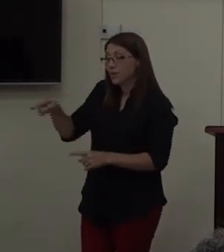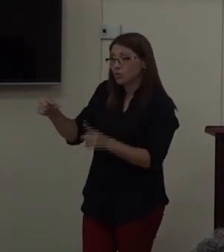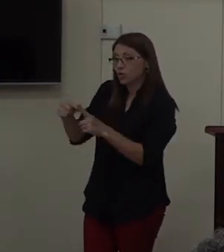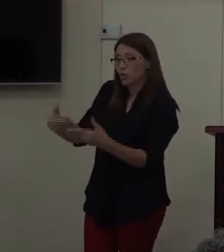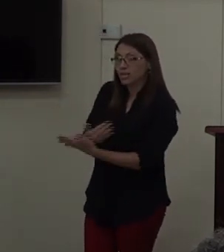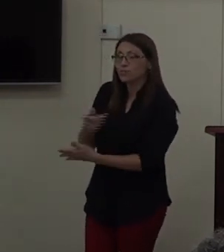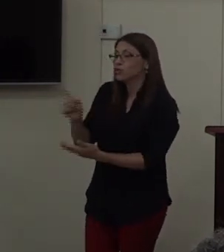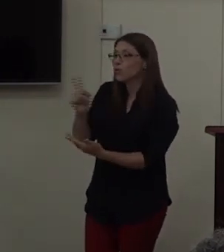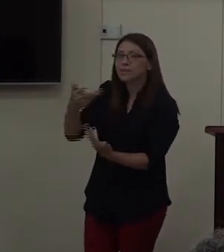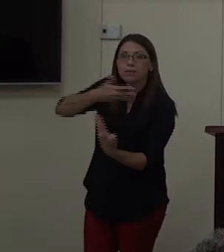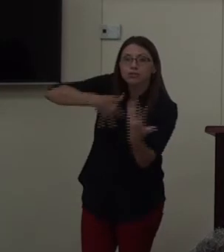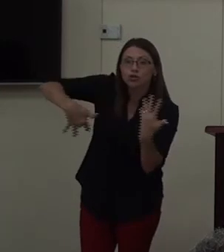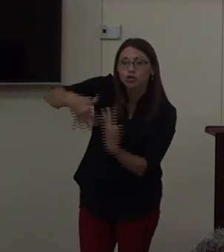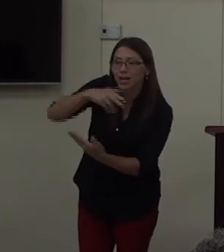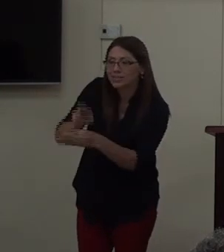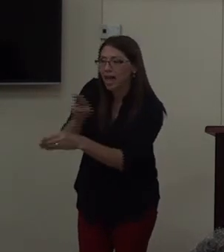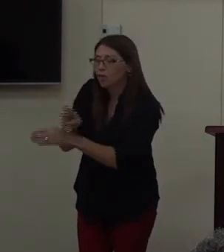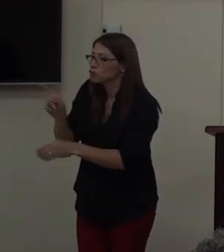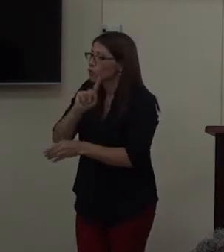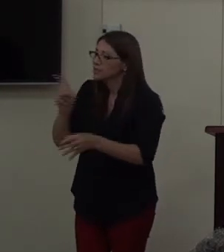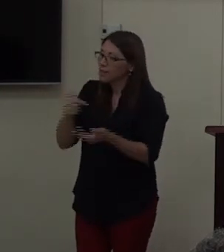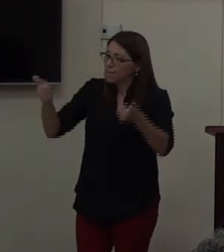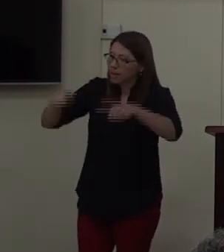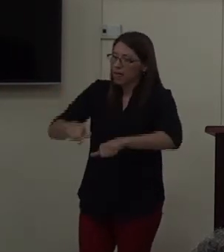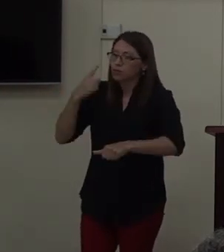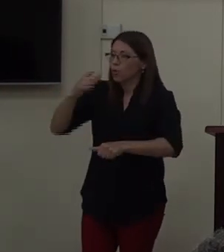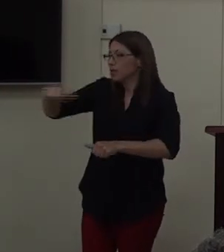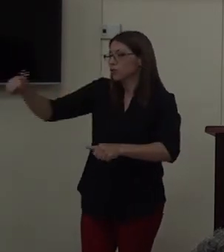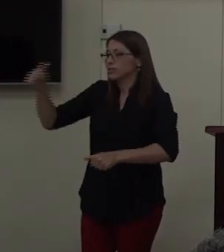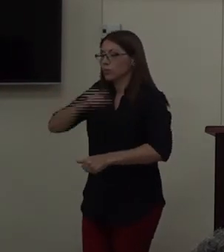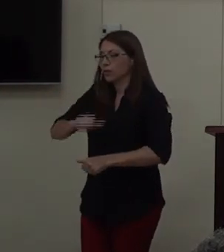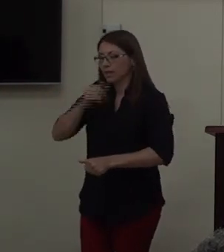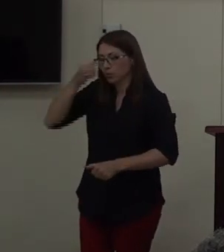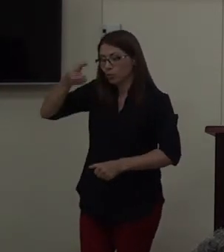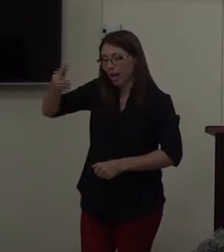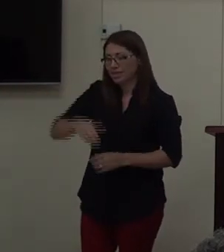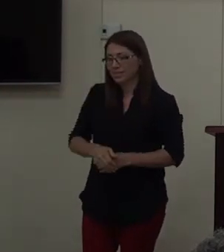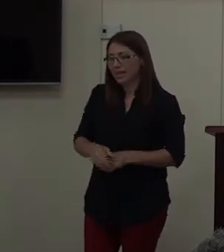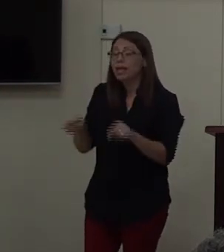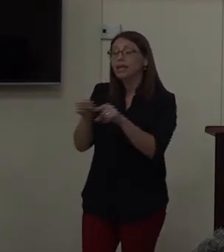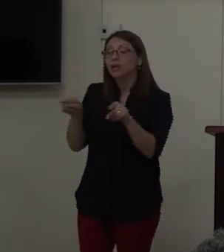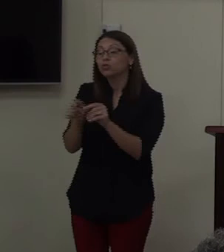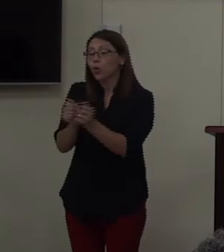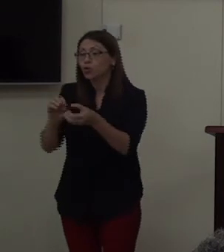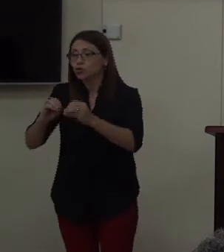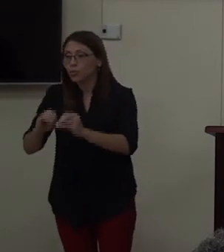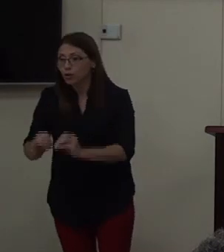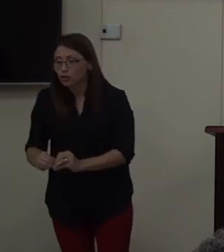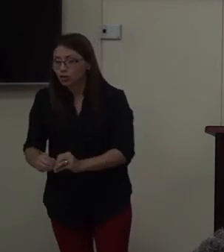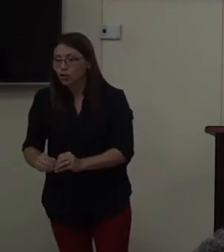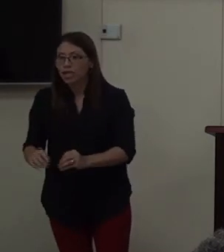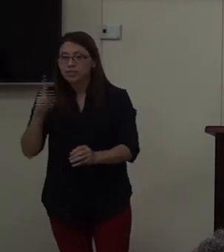están socializados, no están validados por las otras autoridades culturales. Incluso con los números, ¿verdad? Se ha puesto a